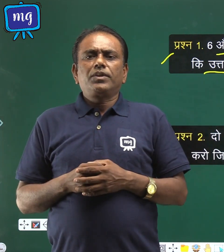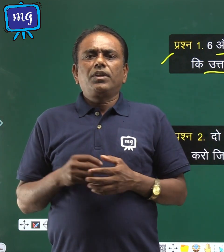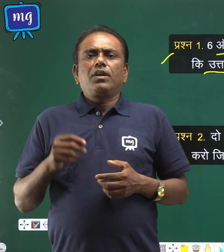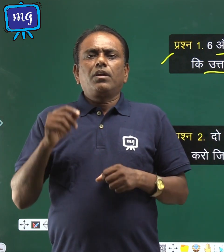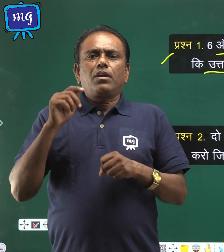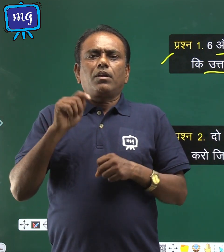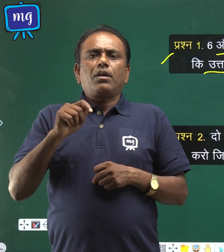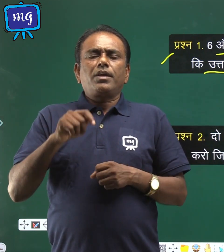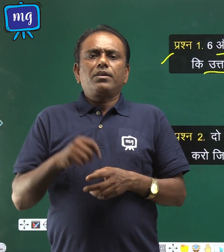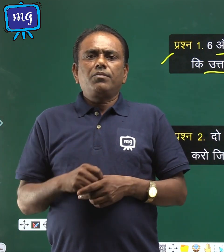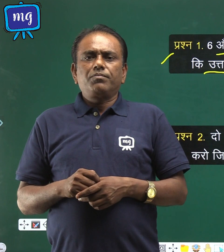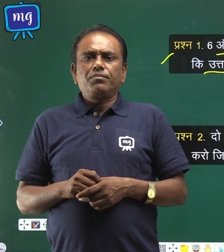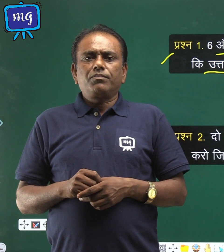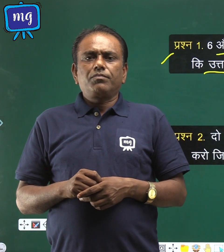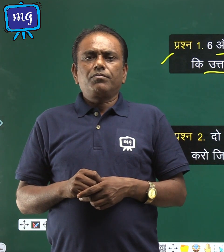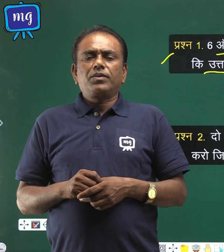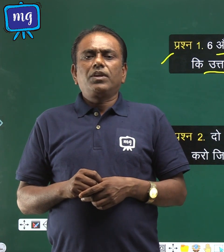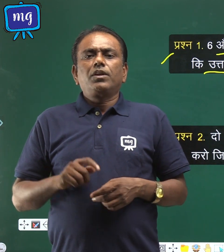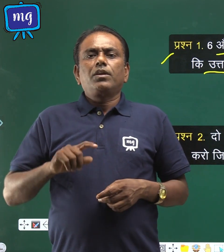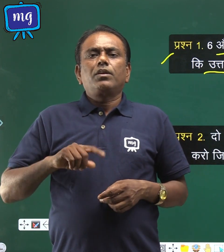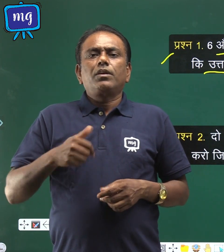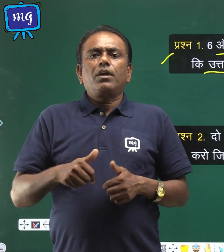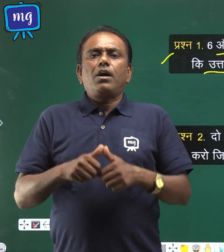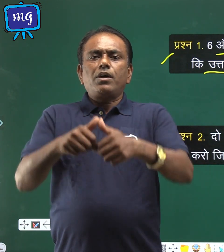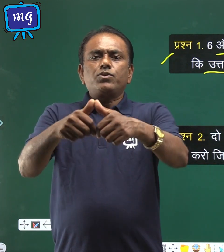कराई जाए कि उत्तर